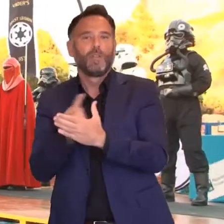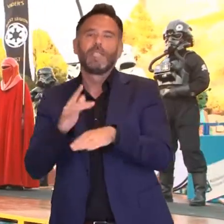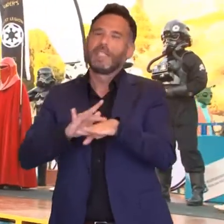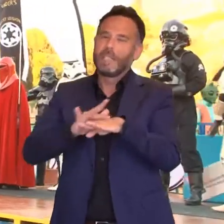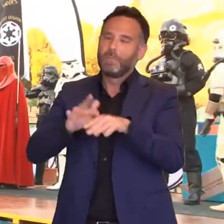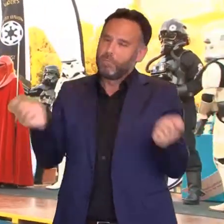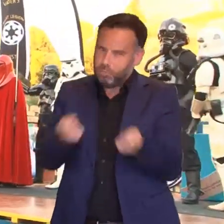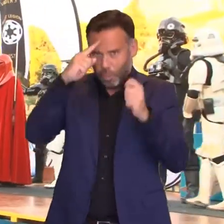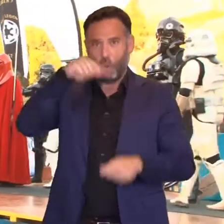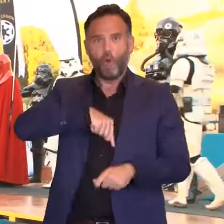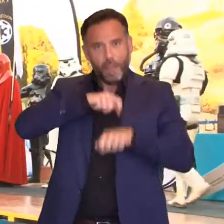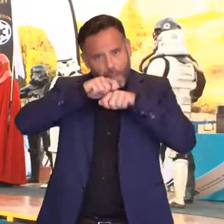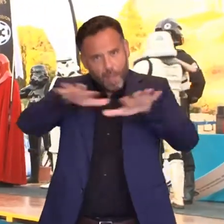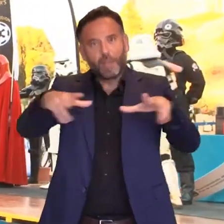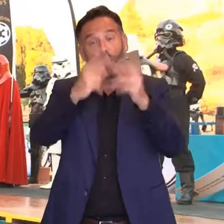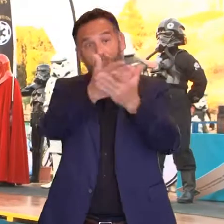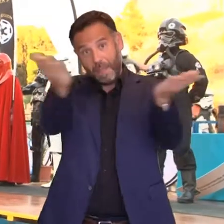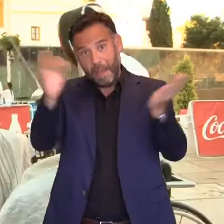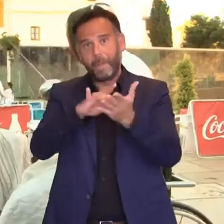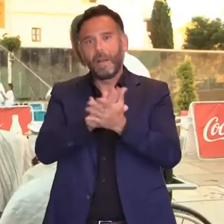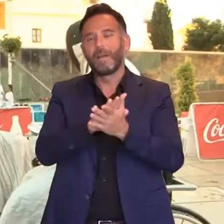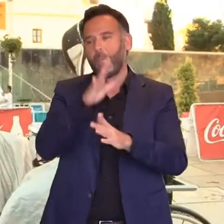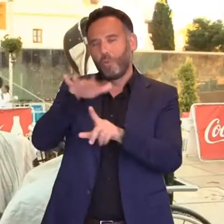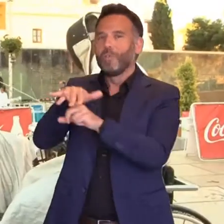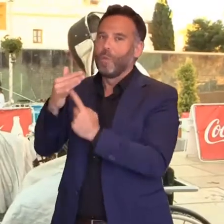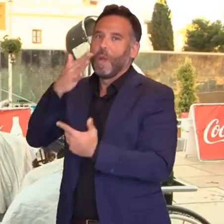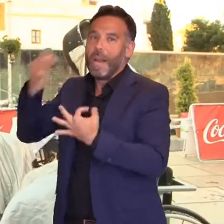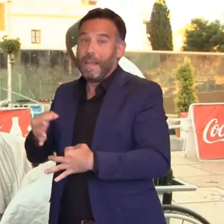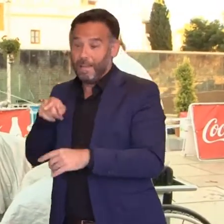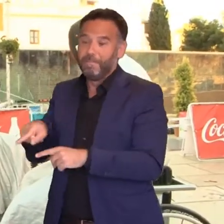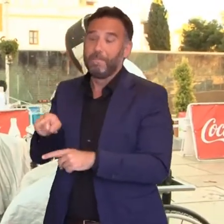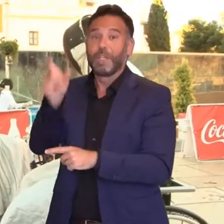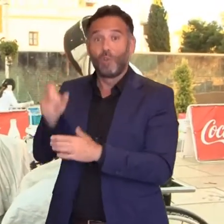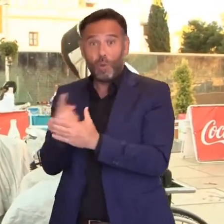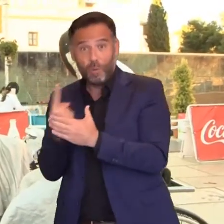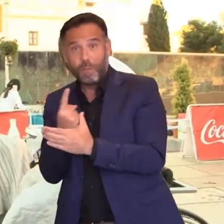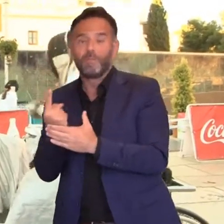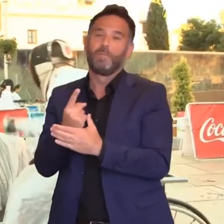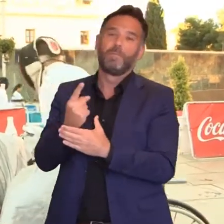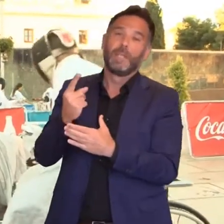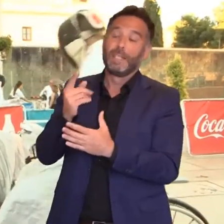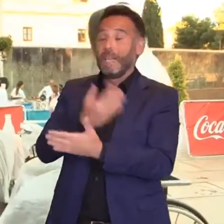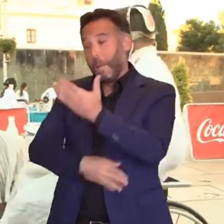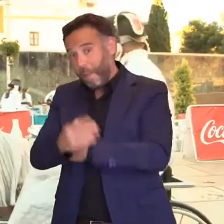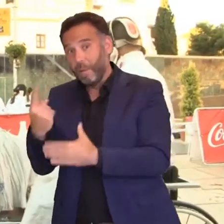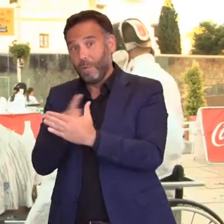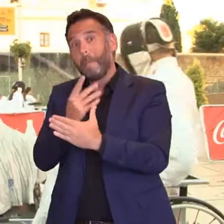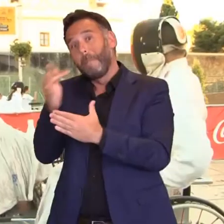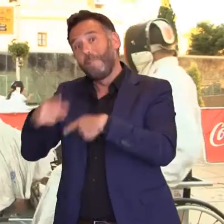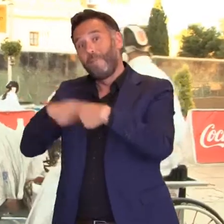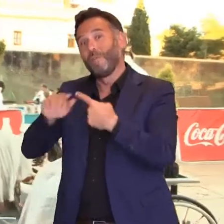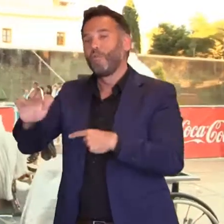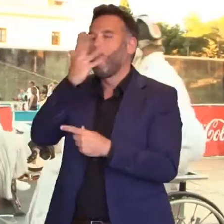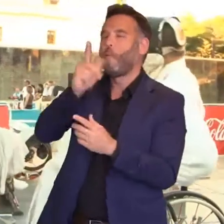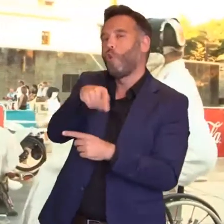dirigida a sensibilizar y concienciar a la ciudadanía sobre la realidad que afecta a las personas con autismo y trastorno del espectro autista y a